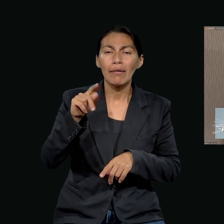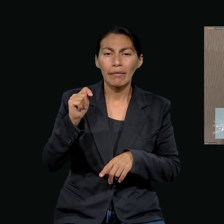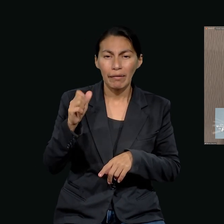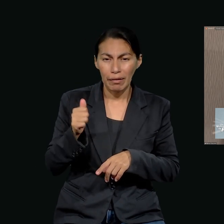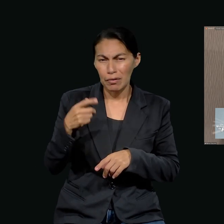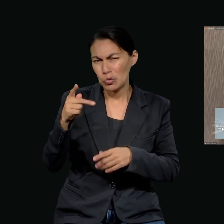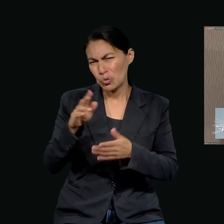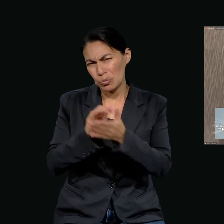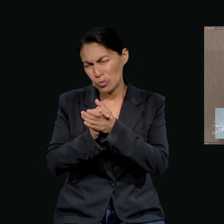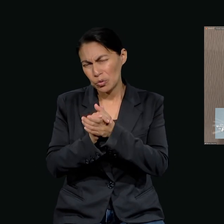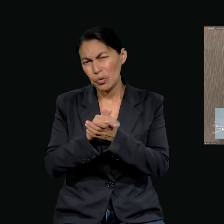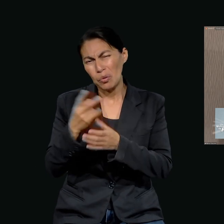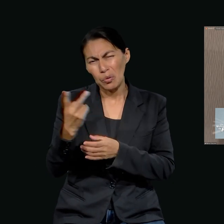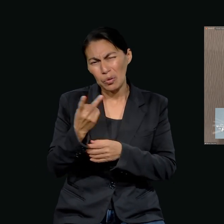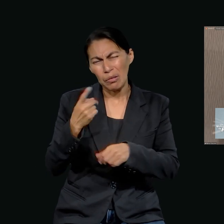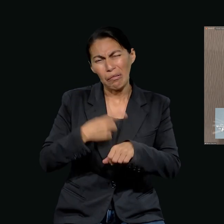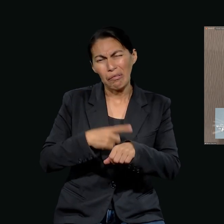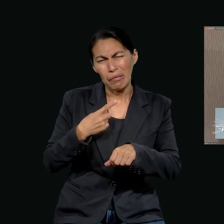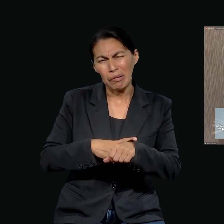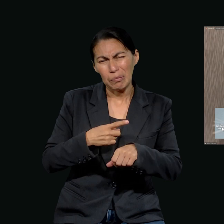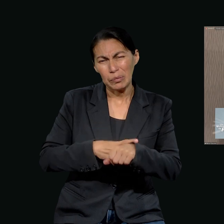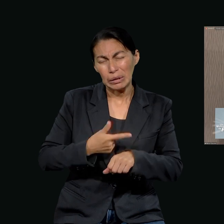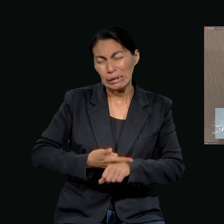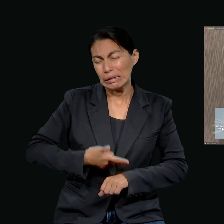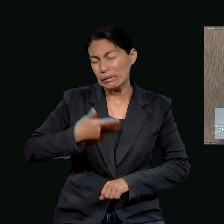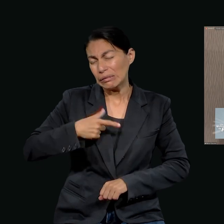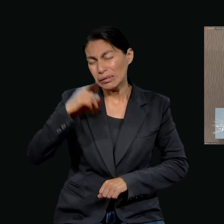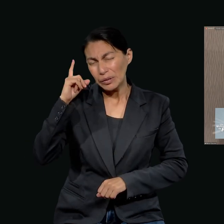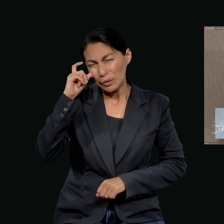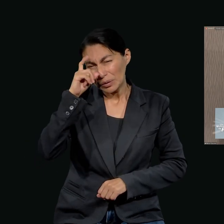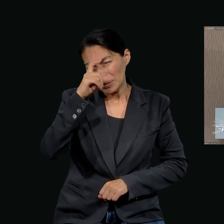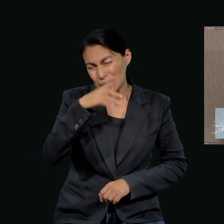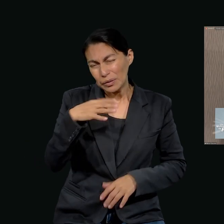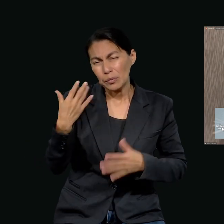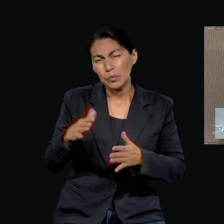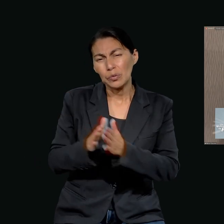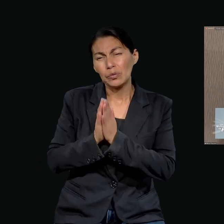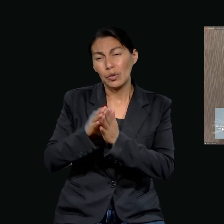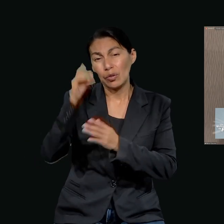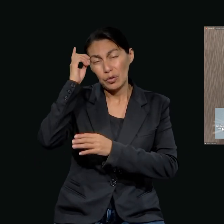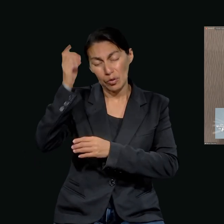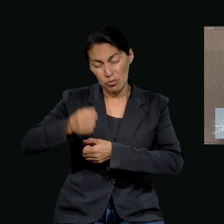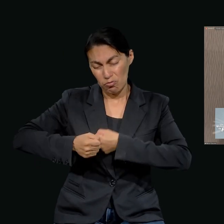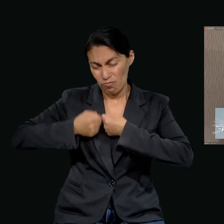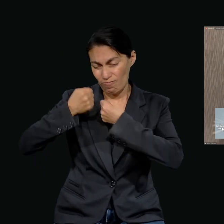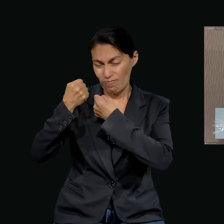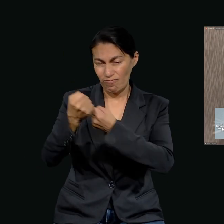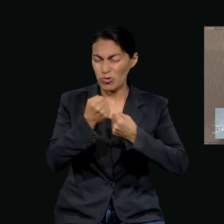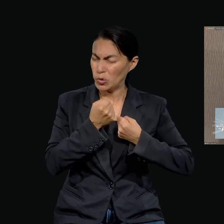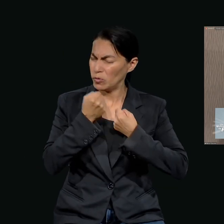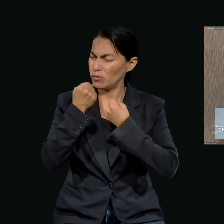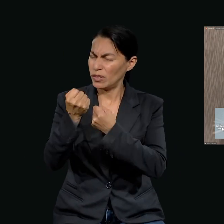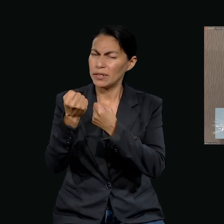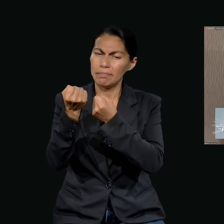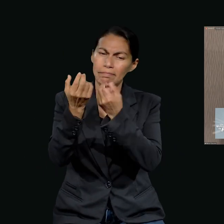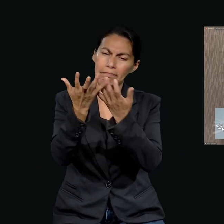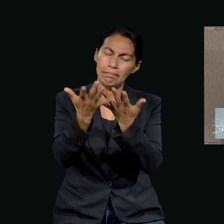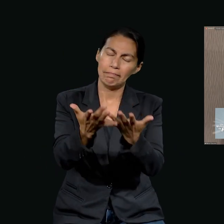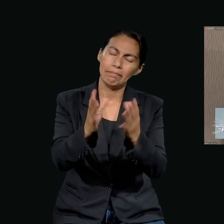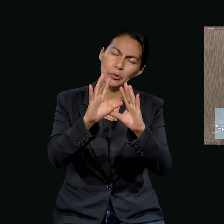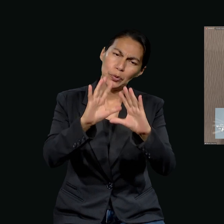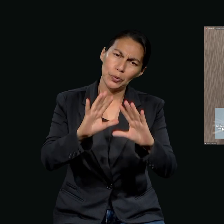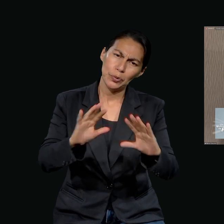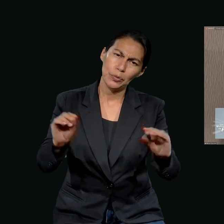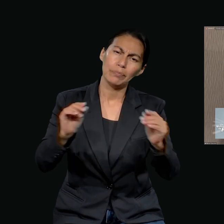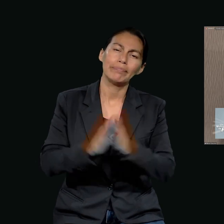Martínez Pido oración Por mi hermana Marta Y su esposo Carlos Para que Dios Les dé fortaleza Para soportar